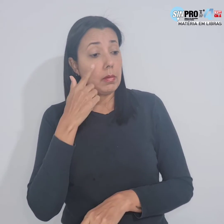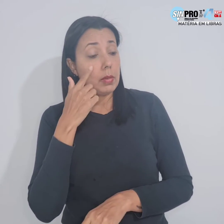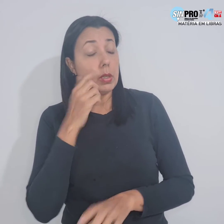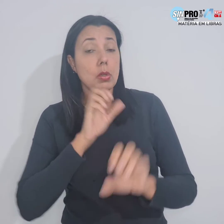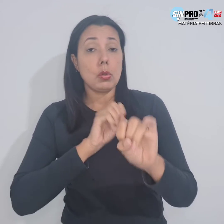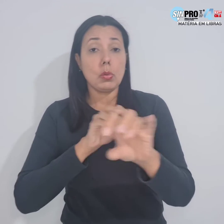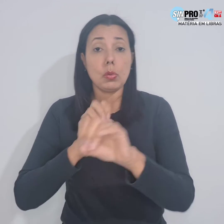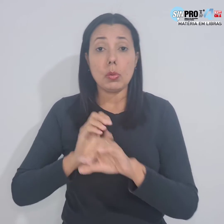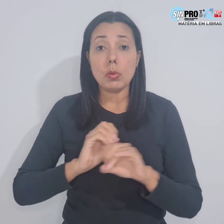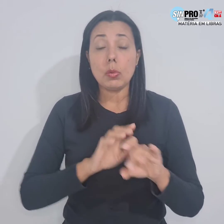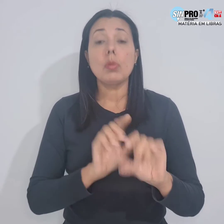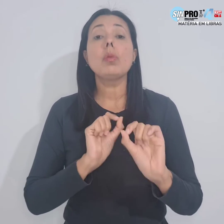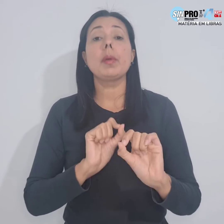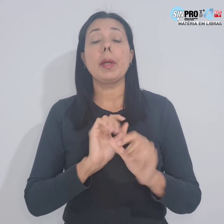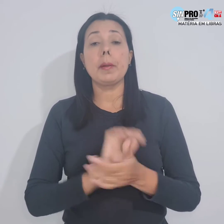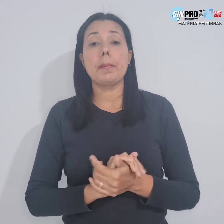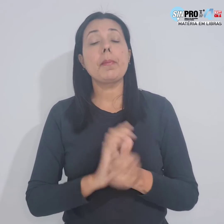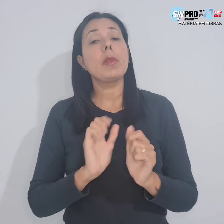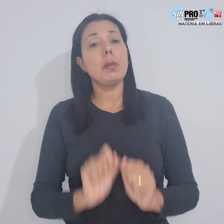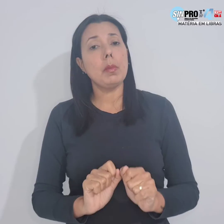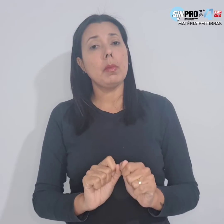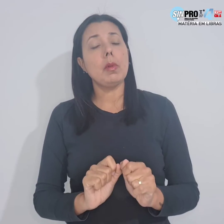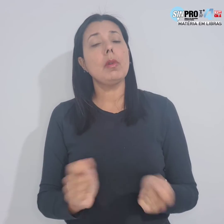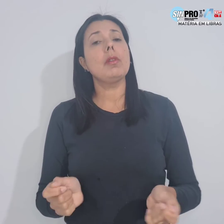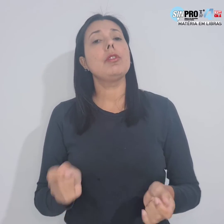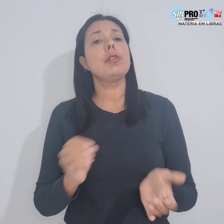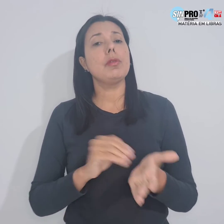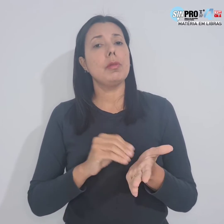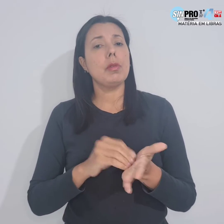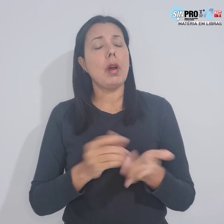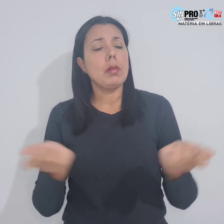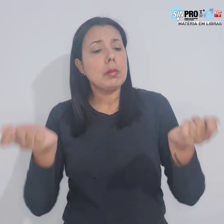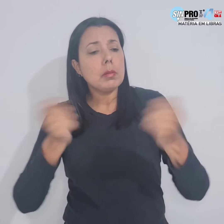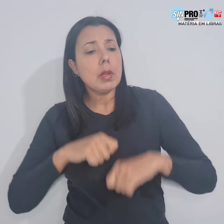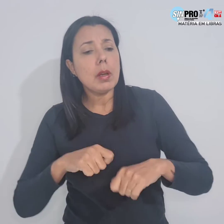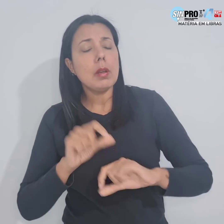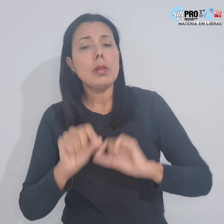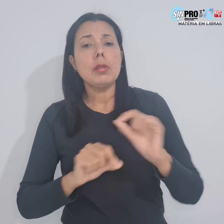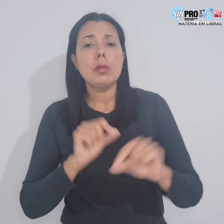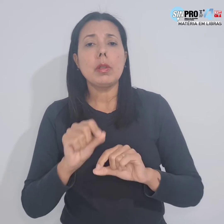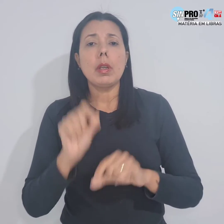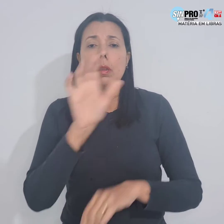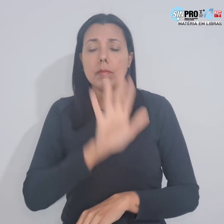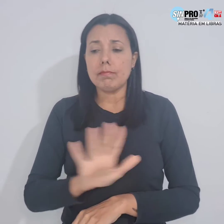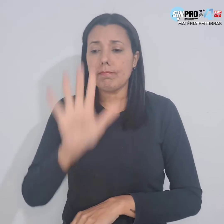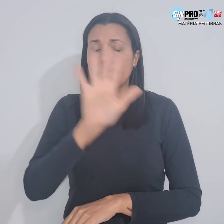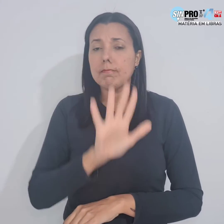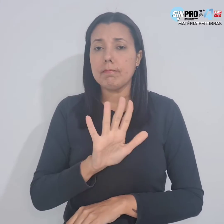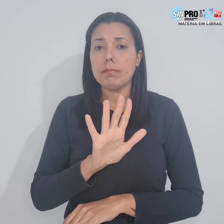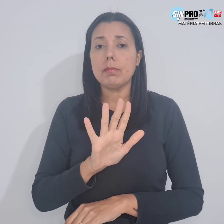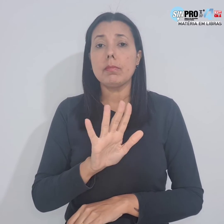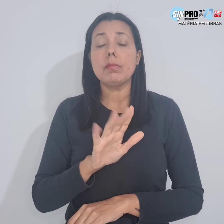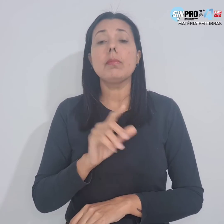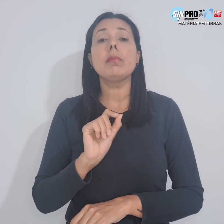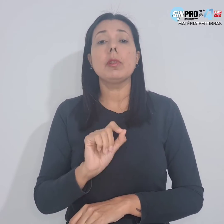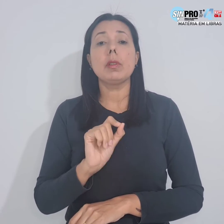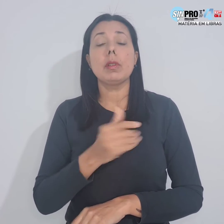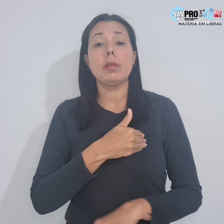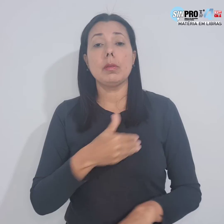campo educacional, pode impossibilitar a ação territorializada por parte de